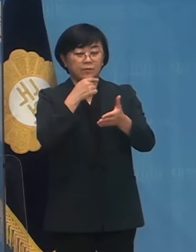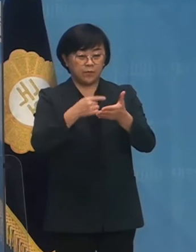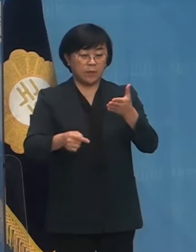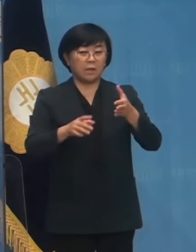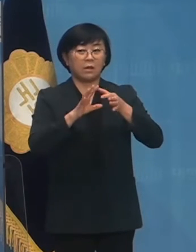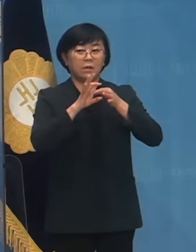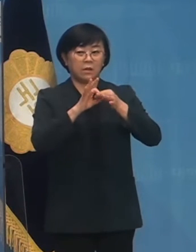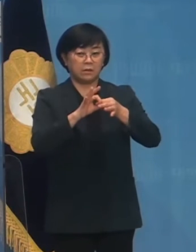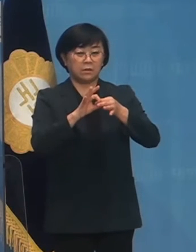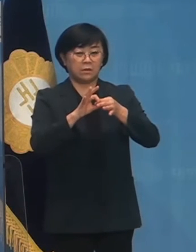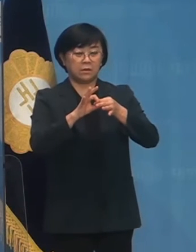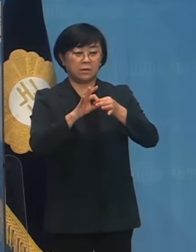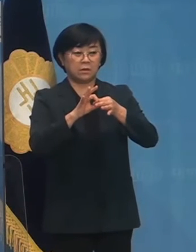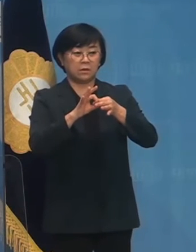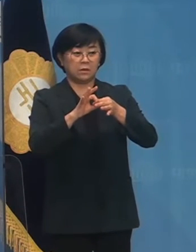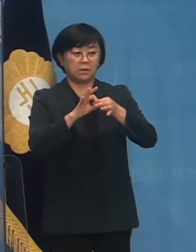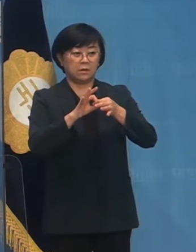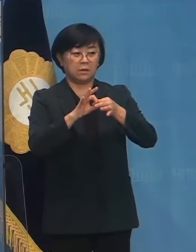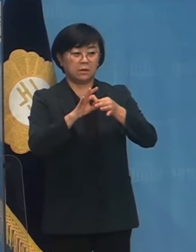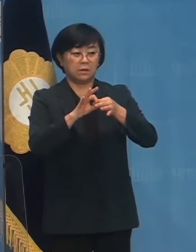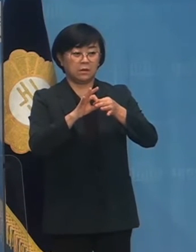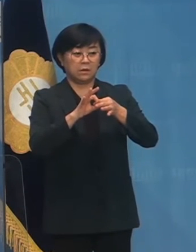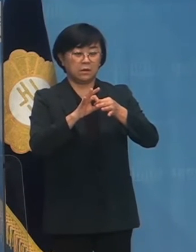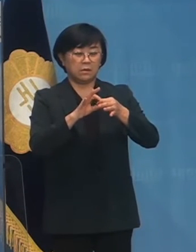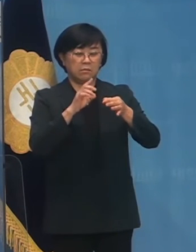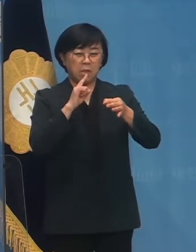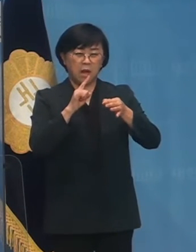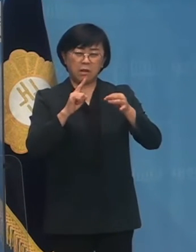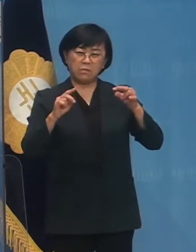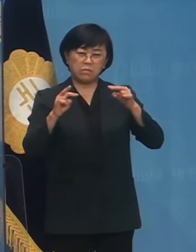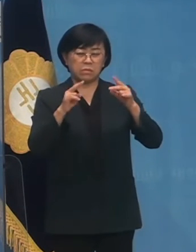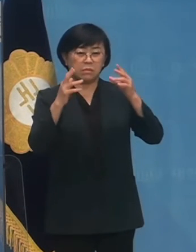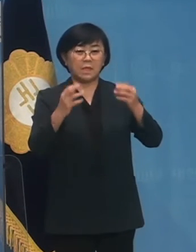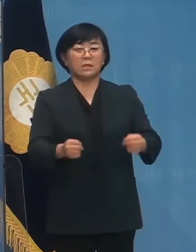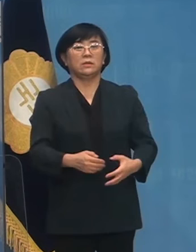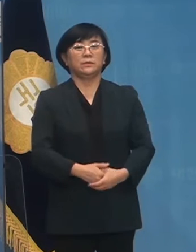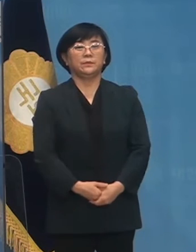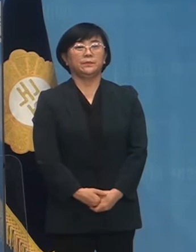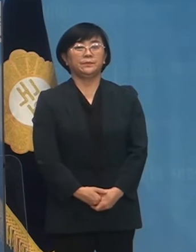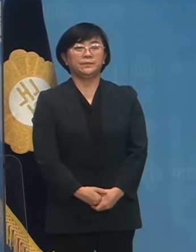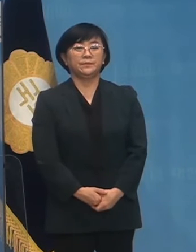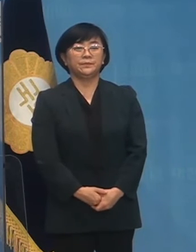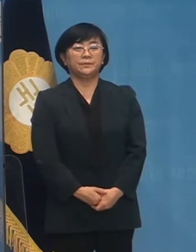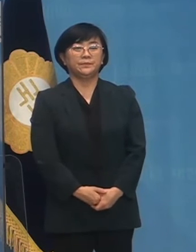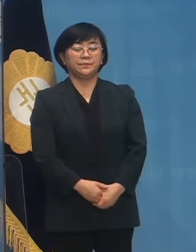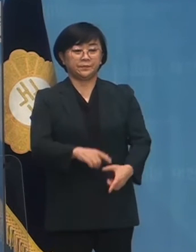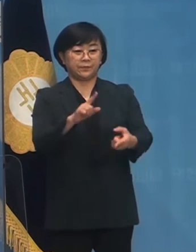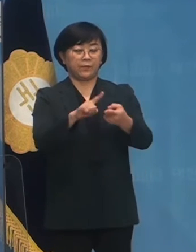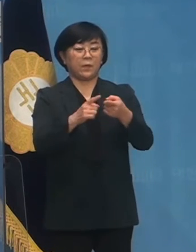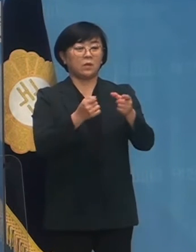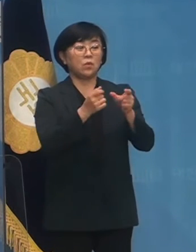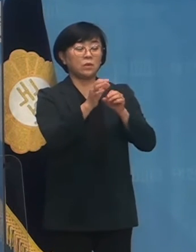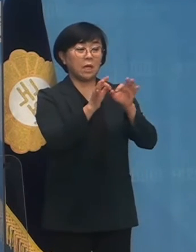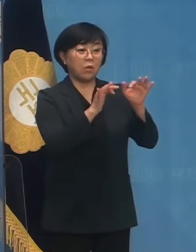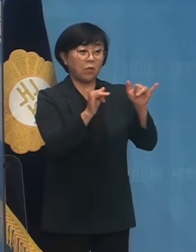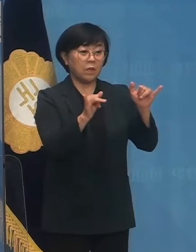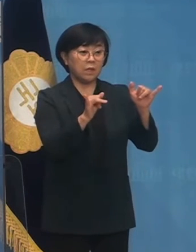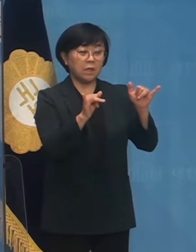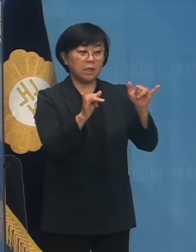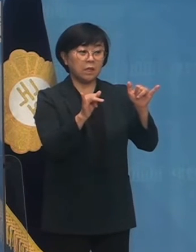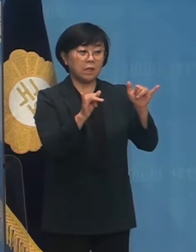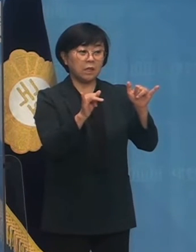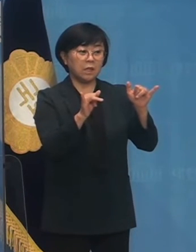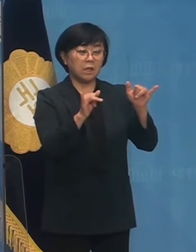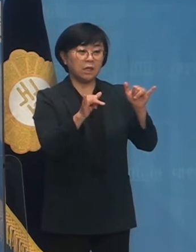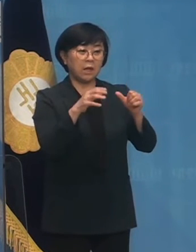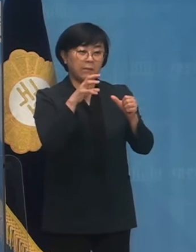피해에 관련된 부분에 대해서 상당히 논란이 많은 사안입니다. 이런 부분에 대해서 소상공인들 명줄진